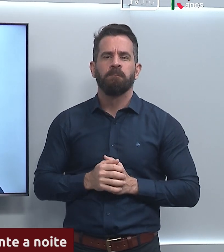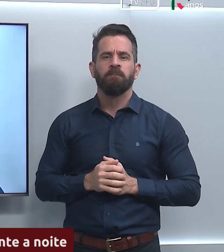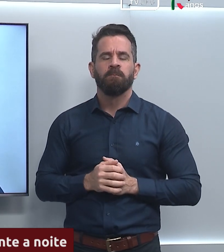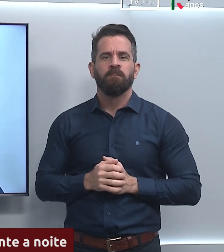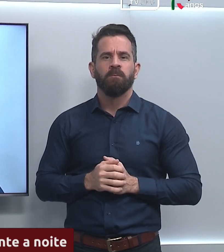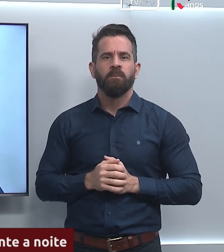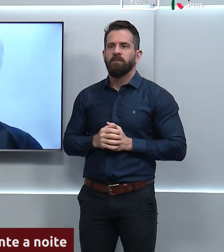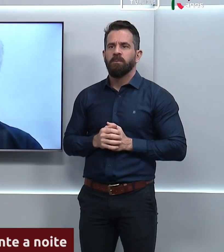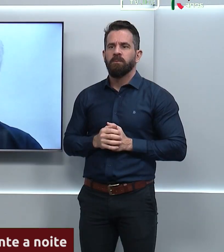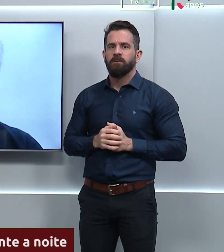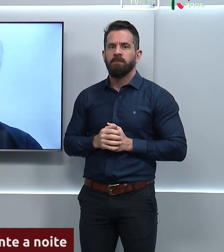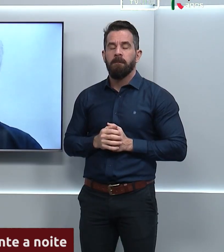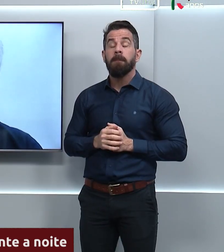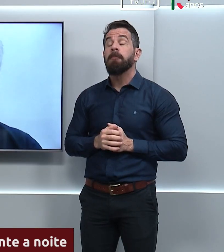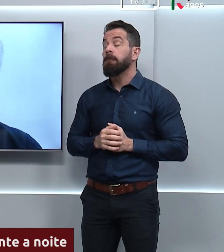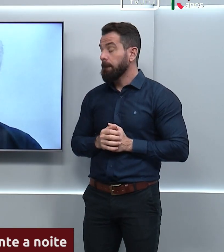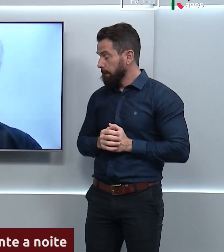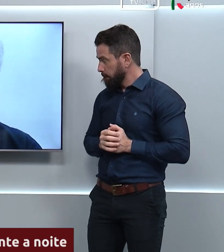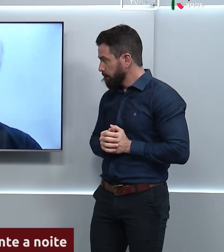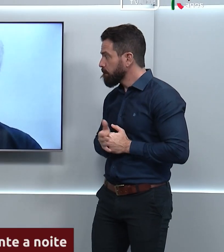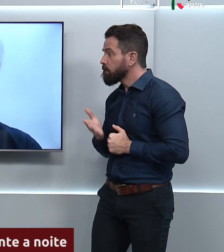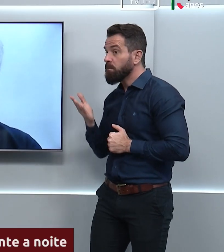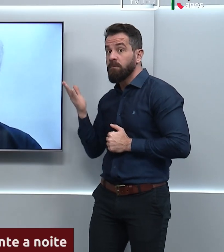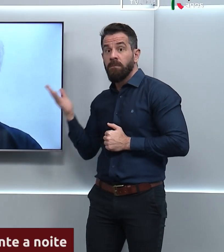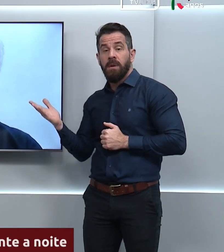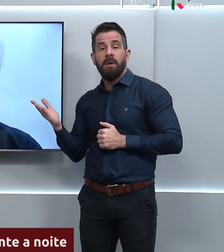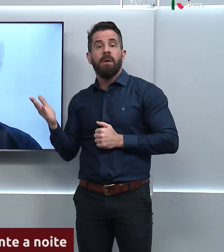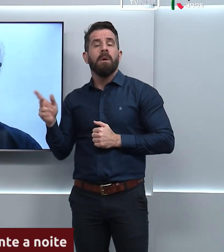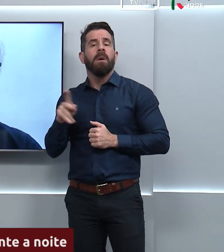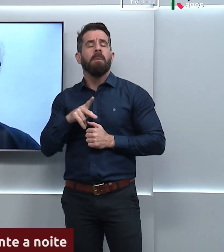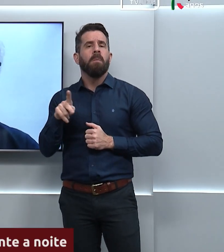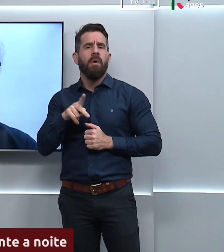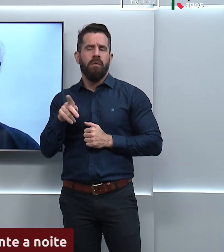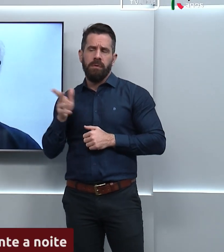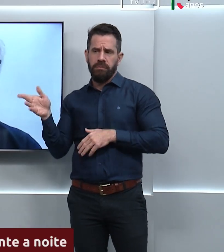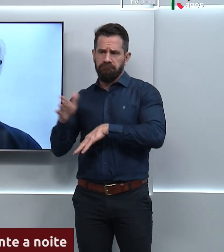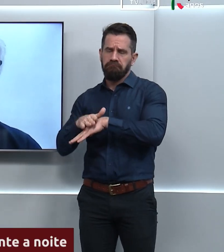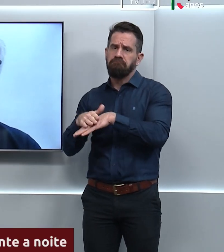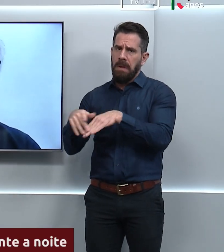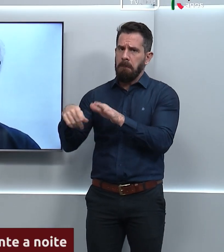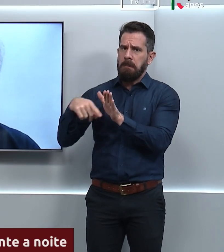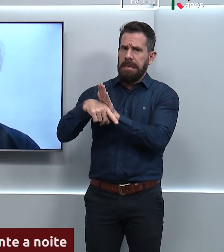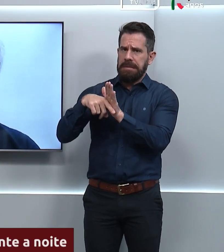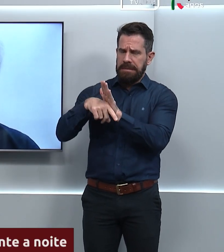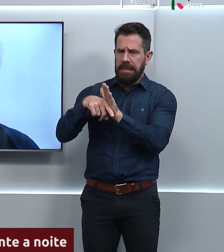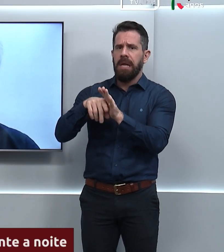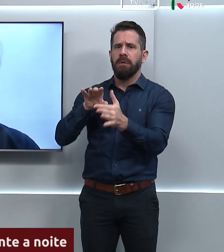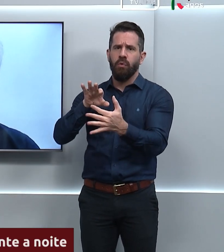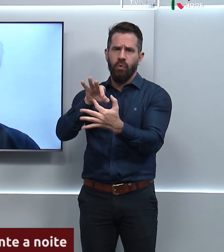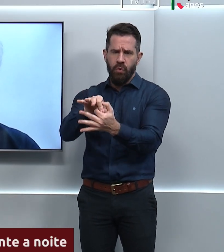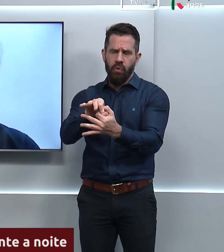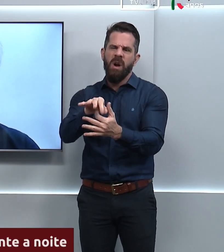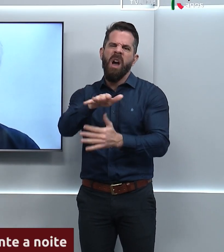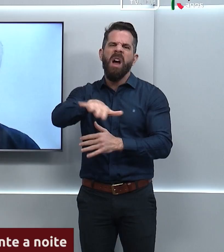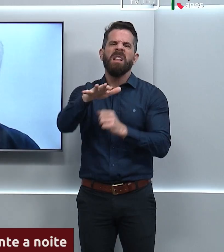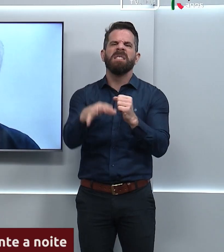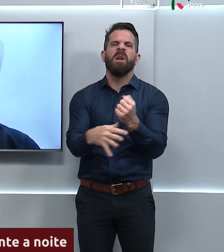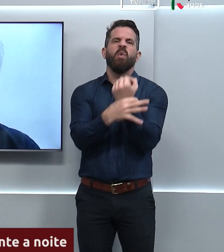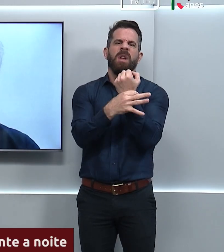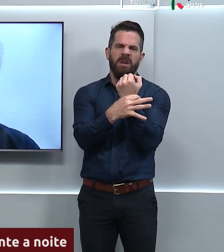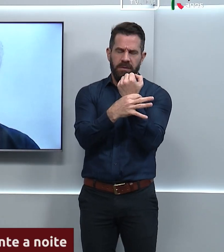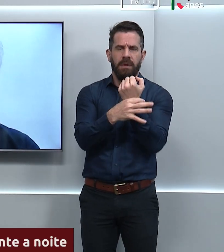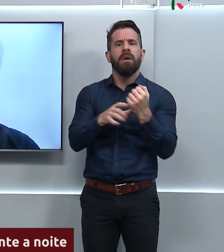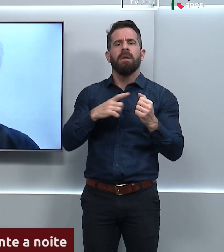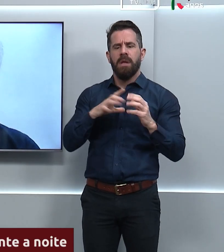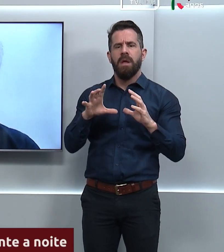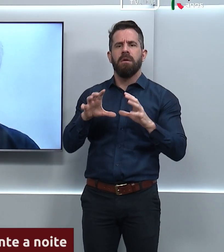Tá certo. Professor, o que o senhor acha, como pesquisador da área de segurança pública? Tem um núcleo